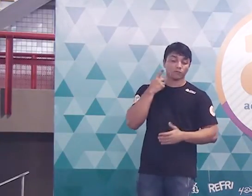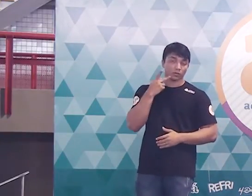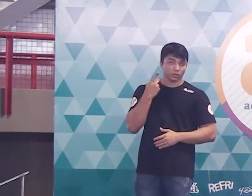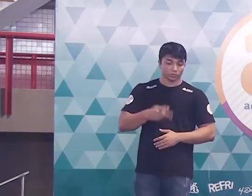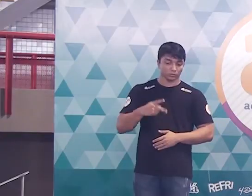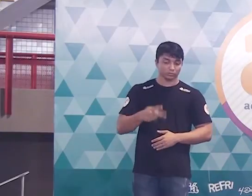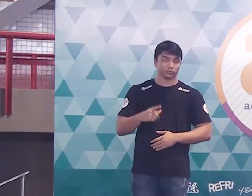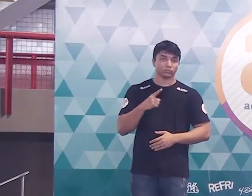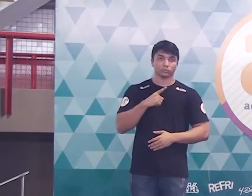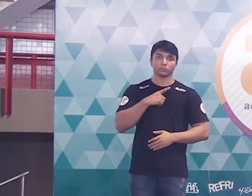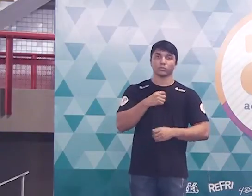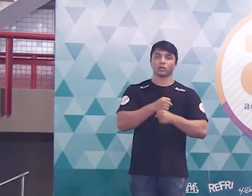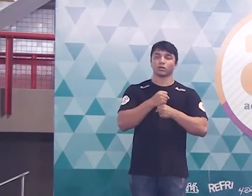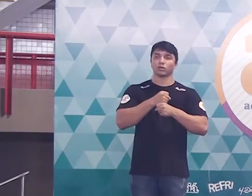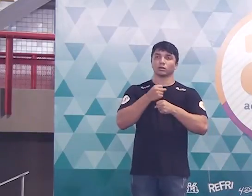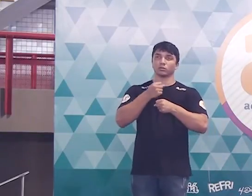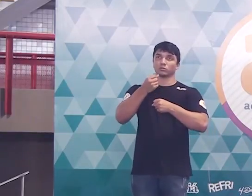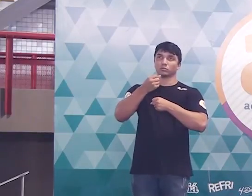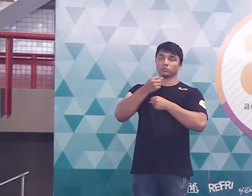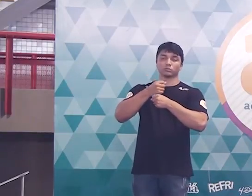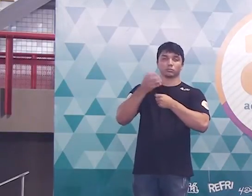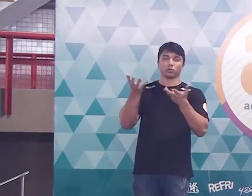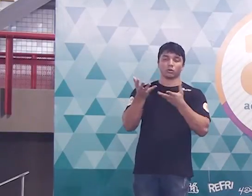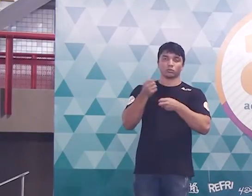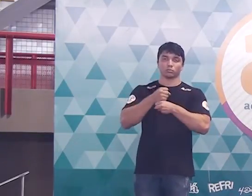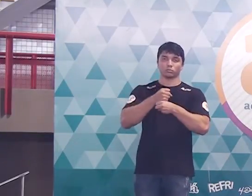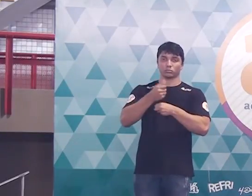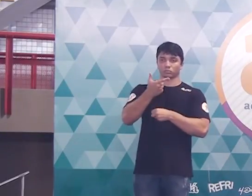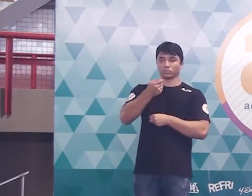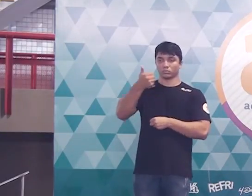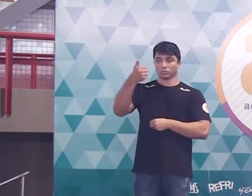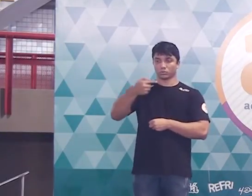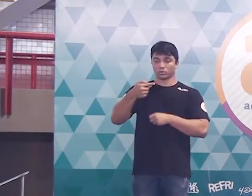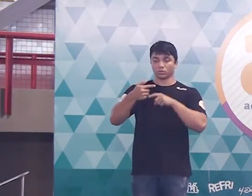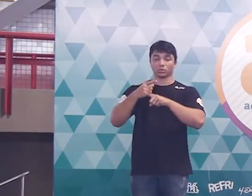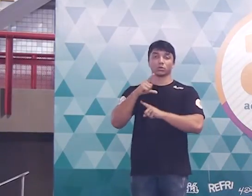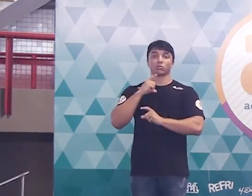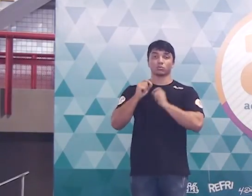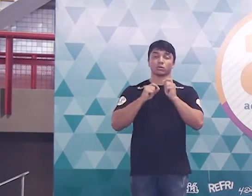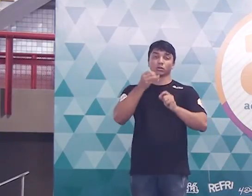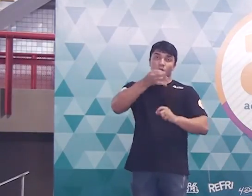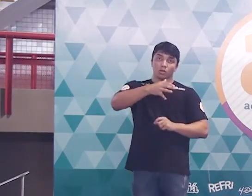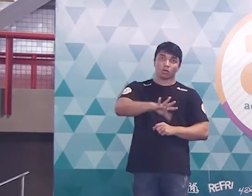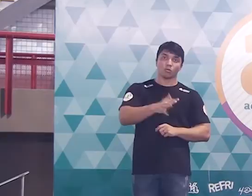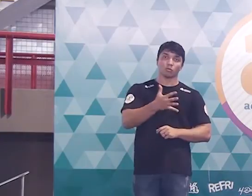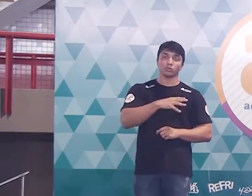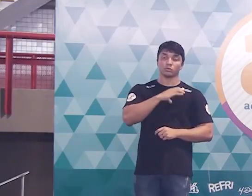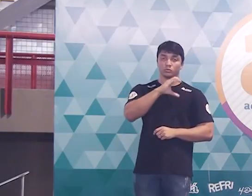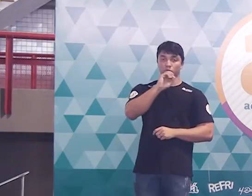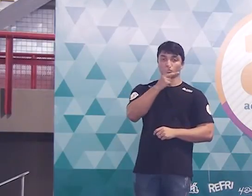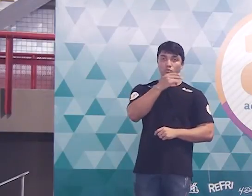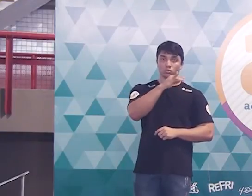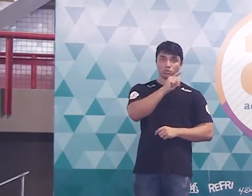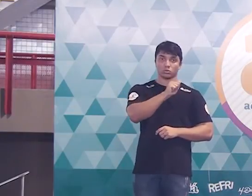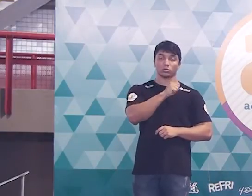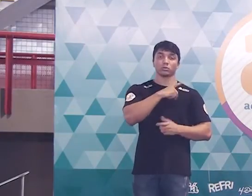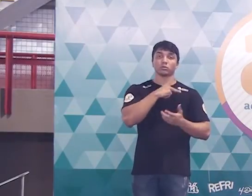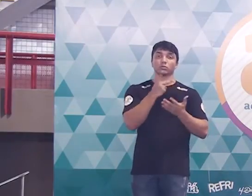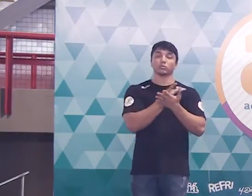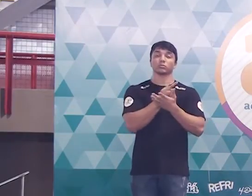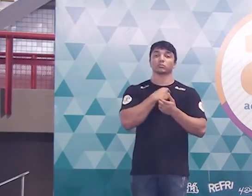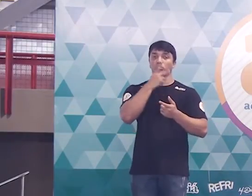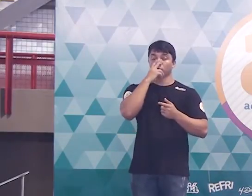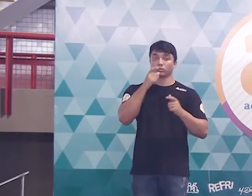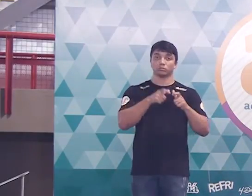Fortaleza, nesse ano de 2017, provavelmente o número de casos de chikungunya deve se